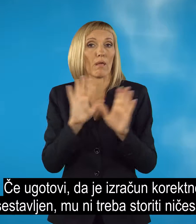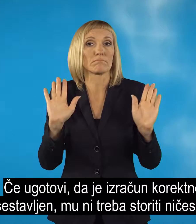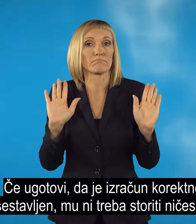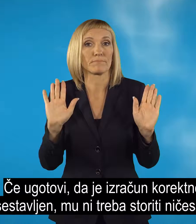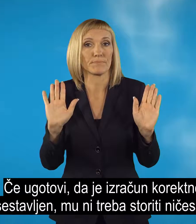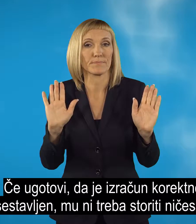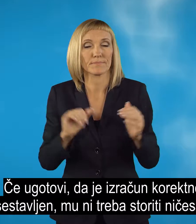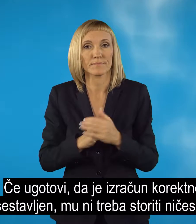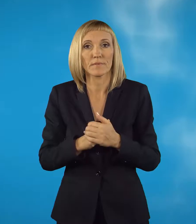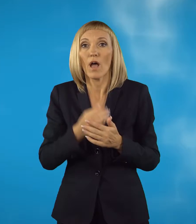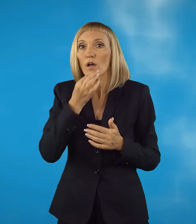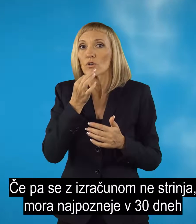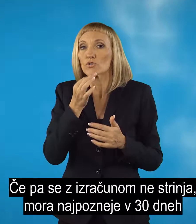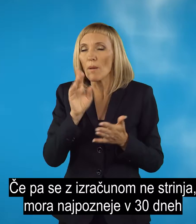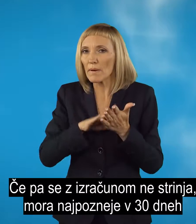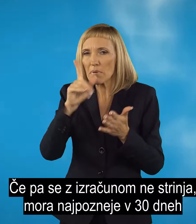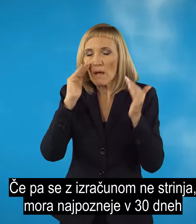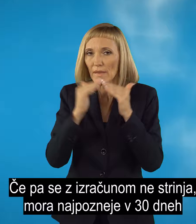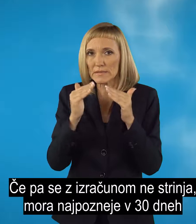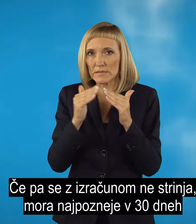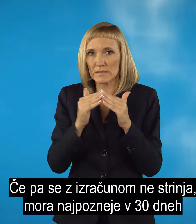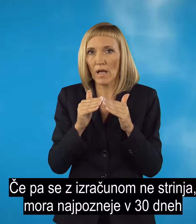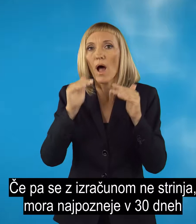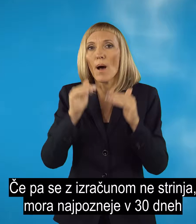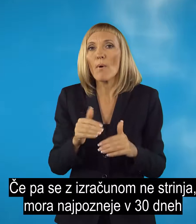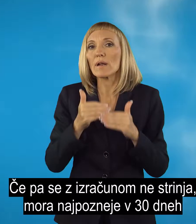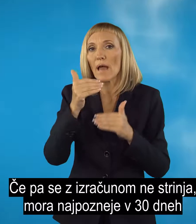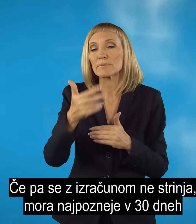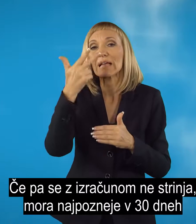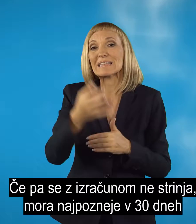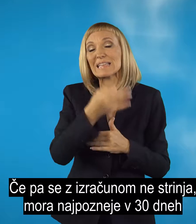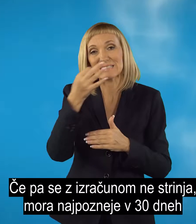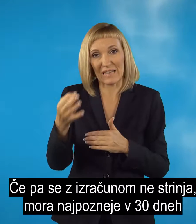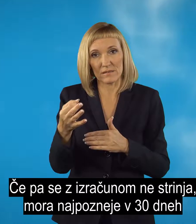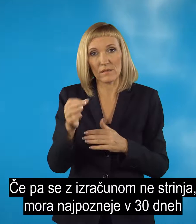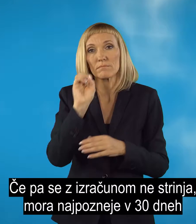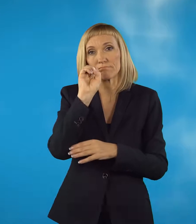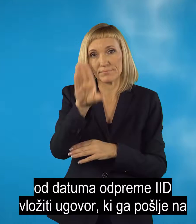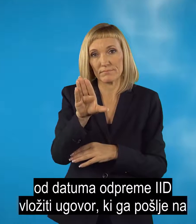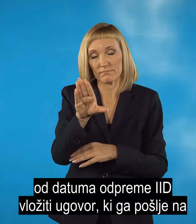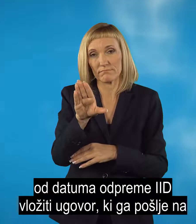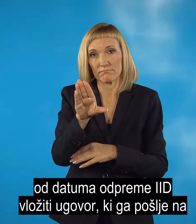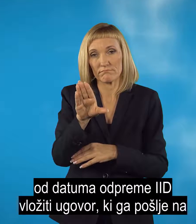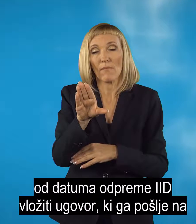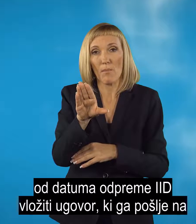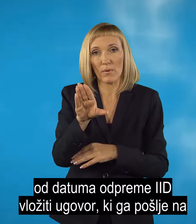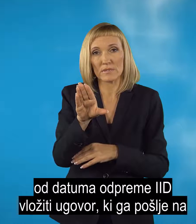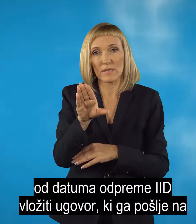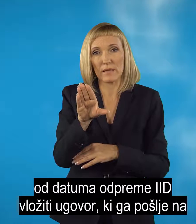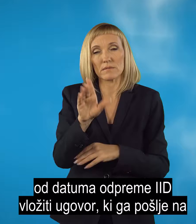ničesar. Če pa se z izračunom ne strinja, mora najpozneje v 30 dneh od datuma odpreme IID